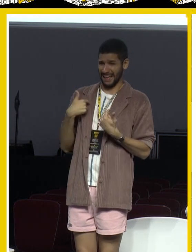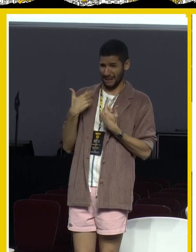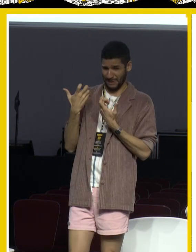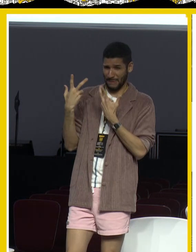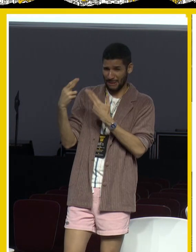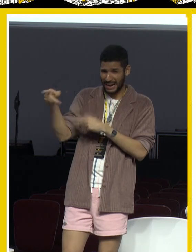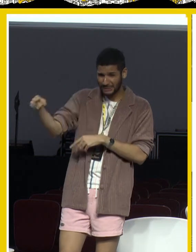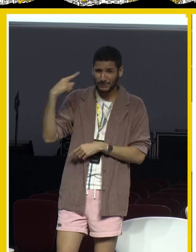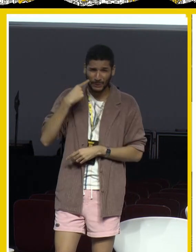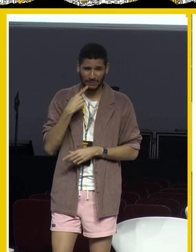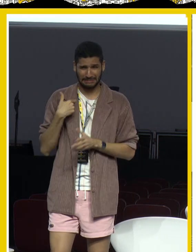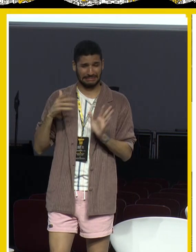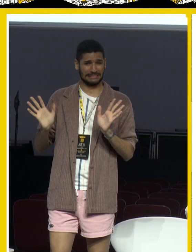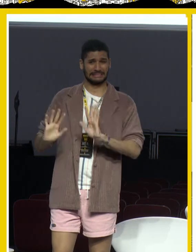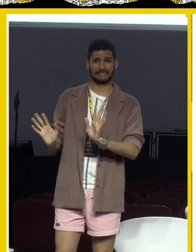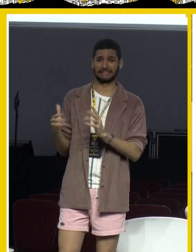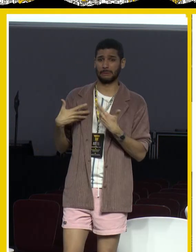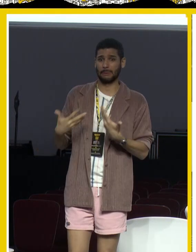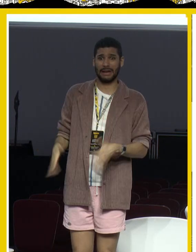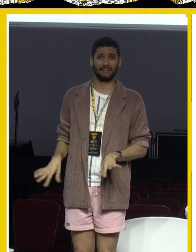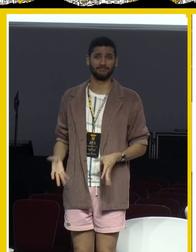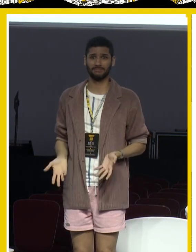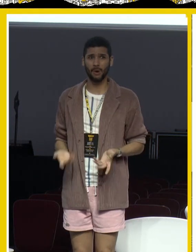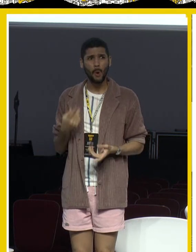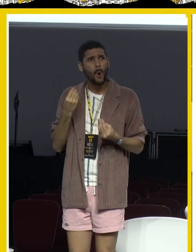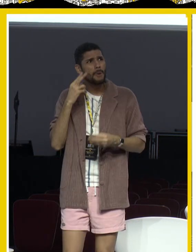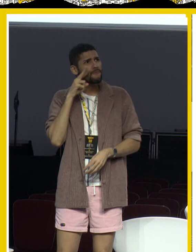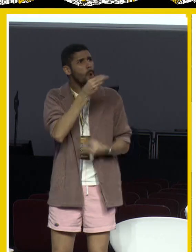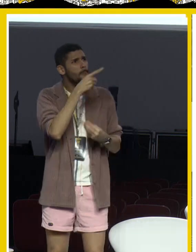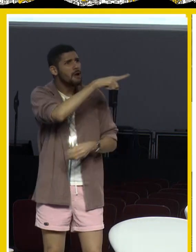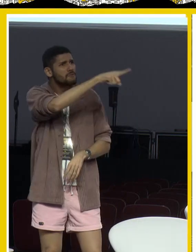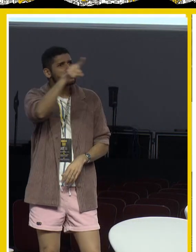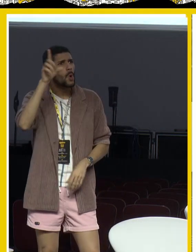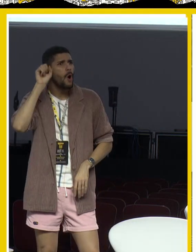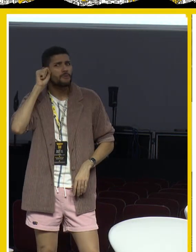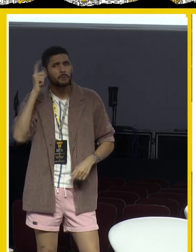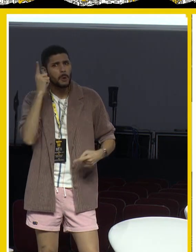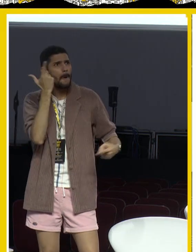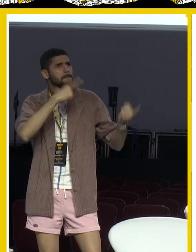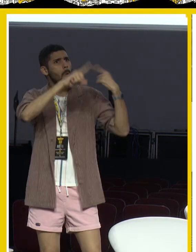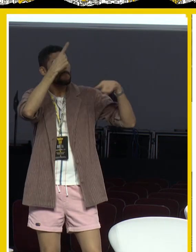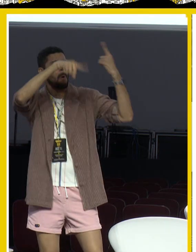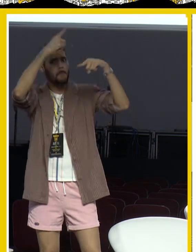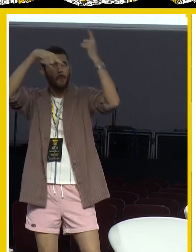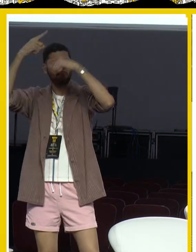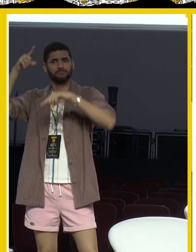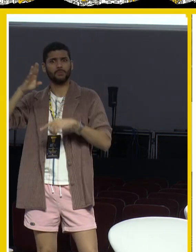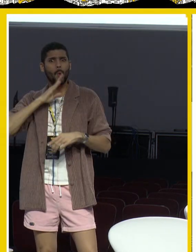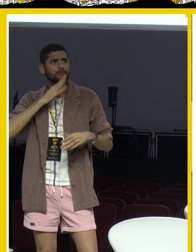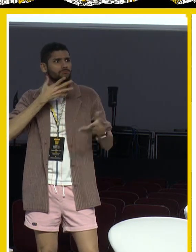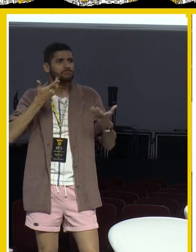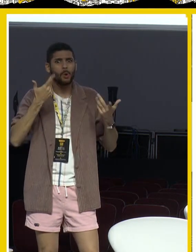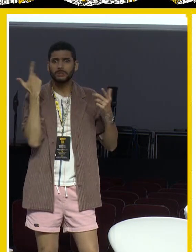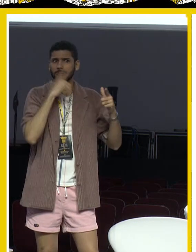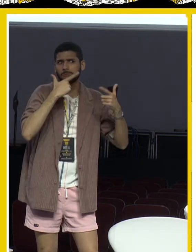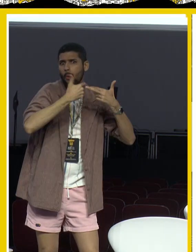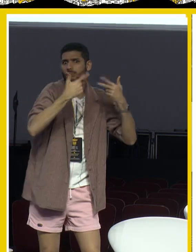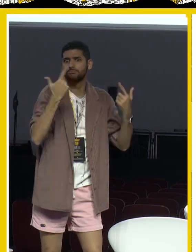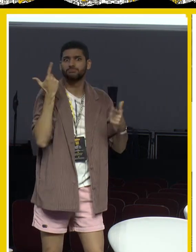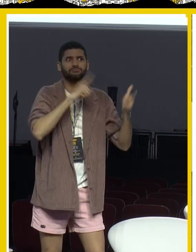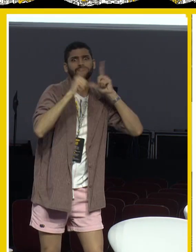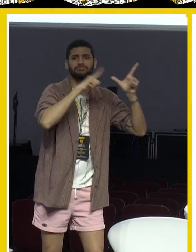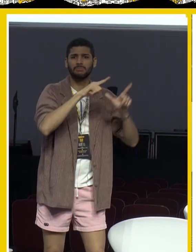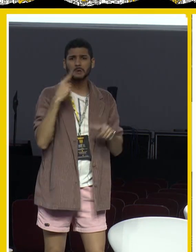lugar que que dessa cidade não tinha essa referência que precisa que eu precisava e aí eu fiquei reparando os ouvintes